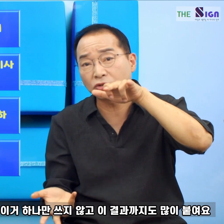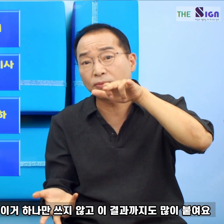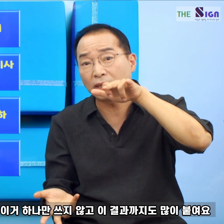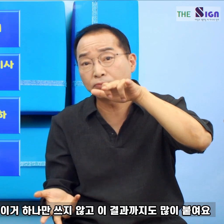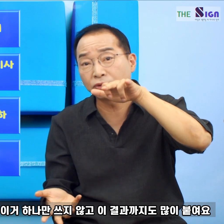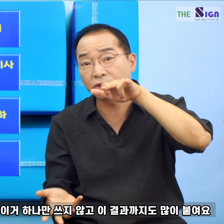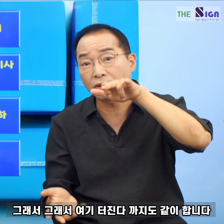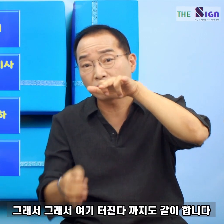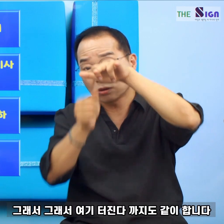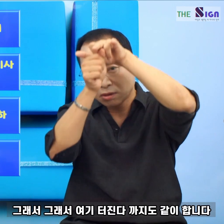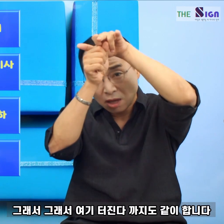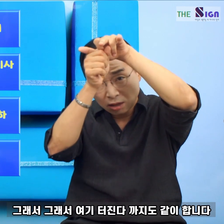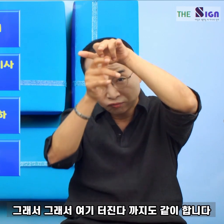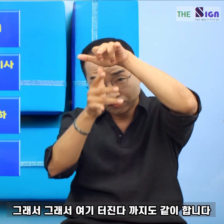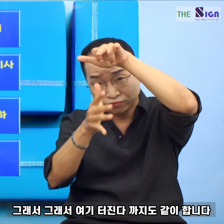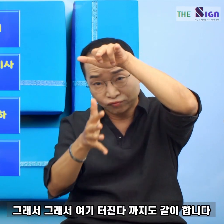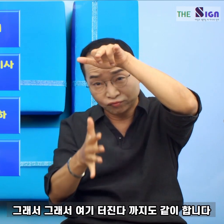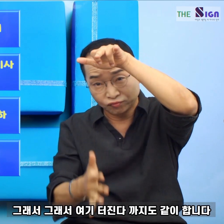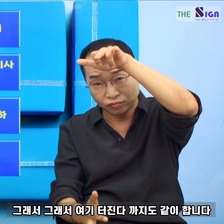많이 붙여요.